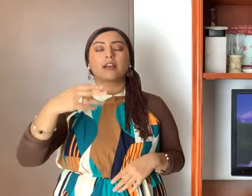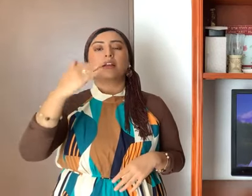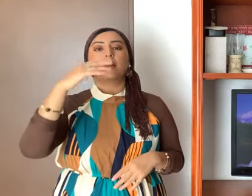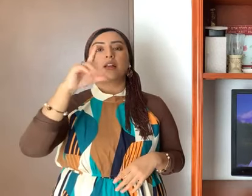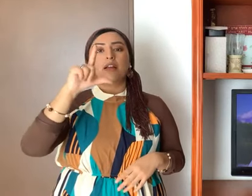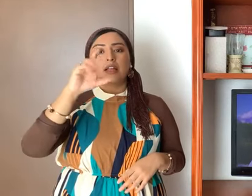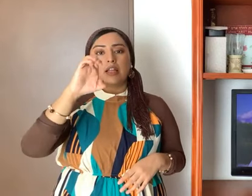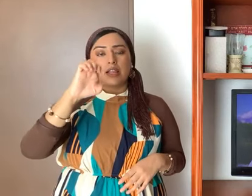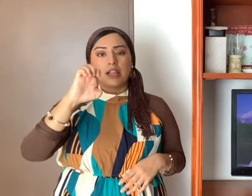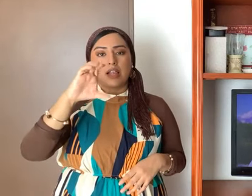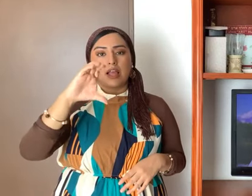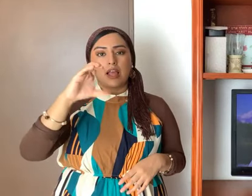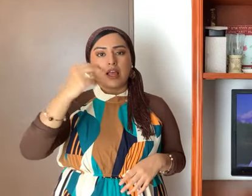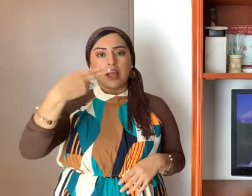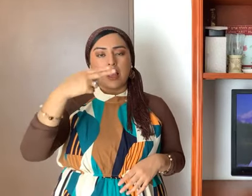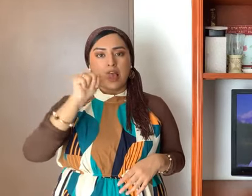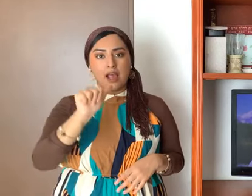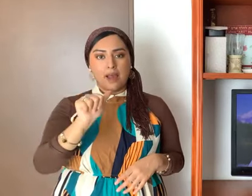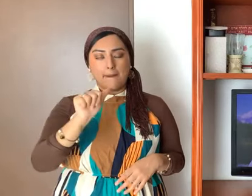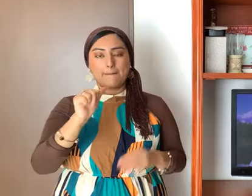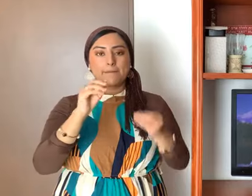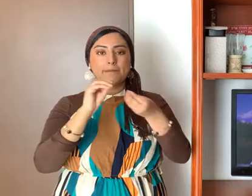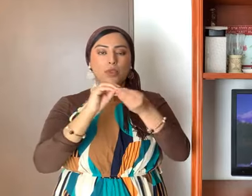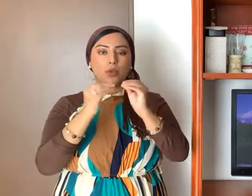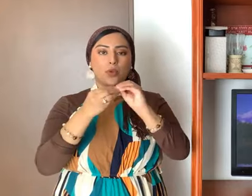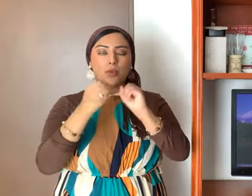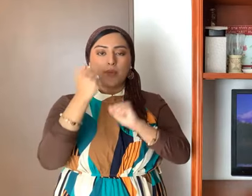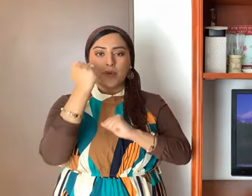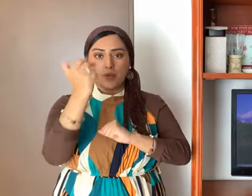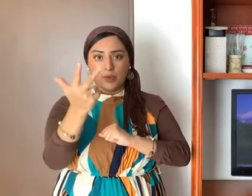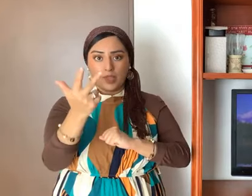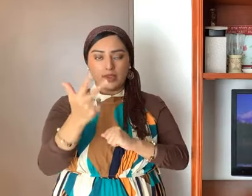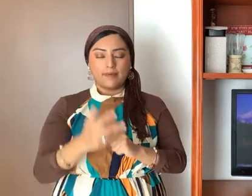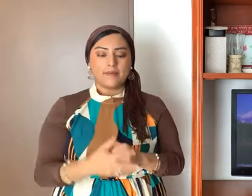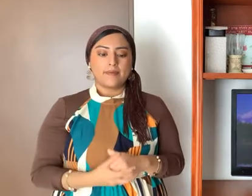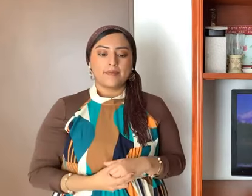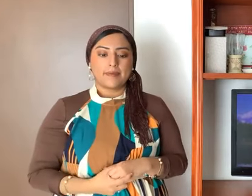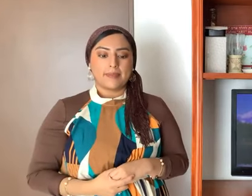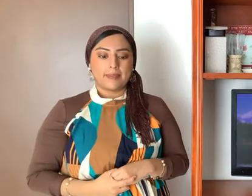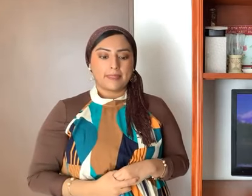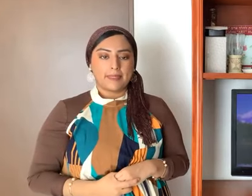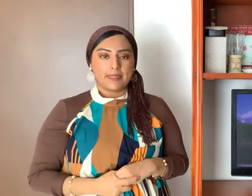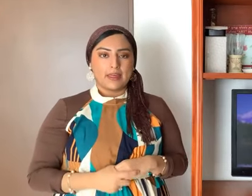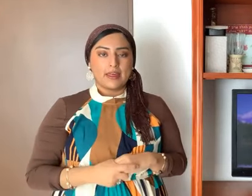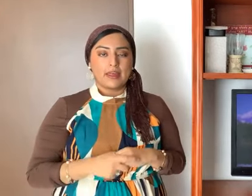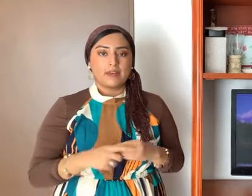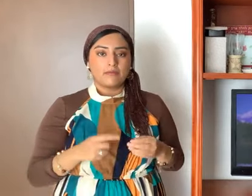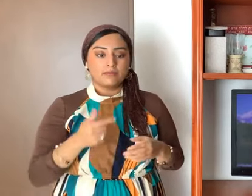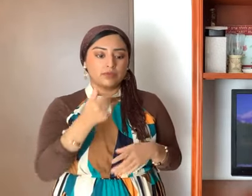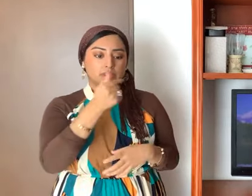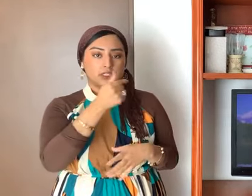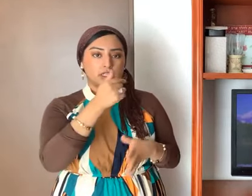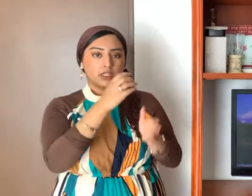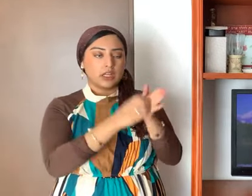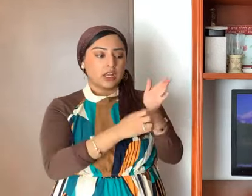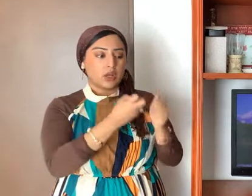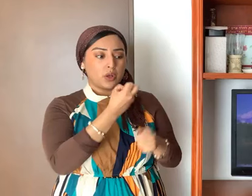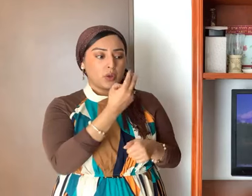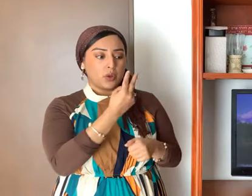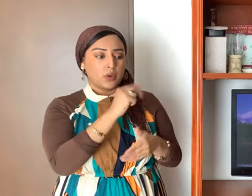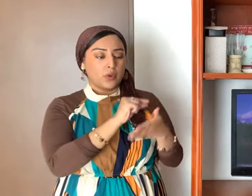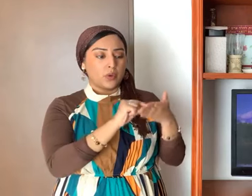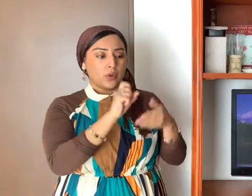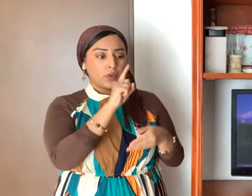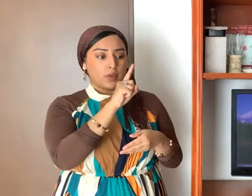vete solo, es la número 3 de 54 parashot y abarca desde Génesis 12,